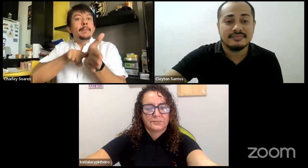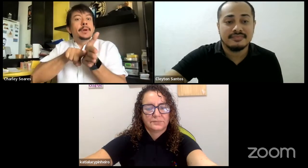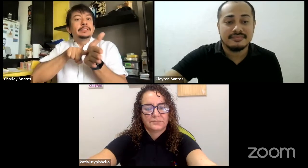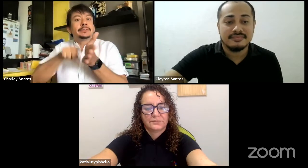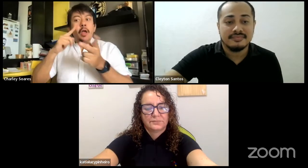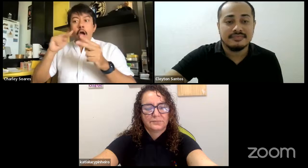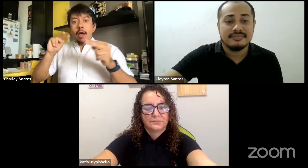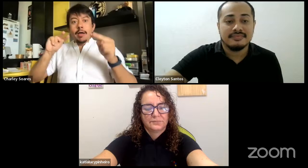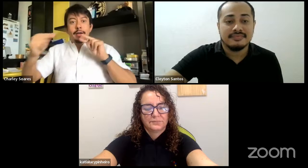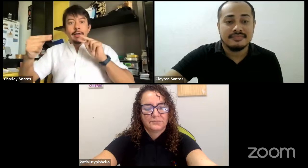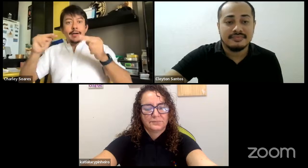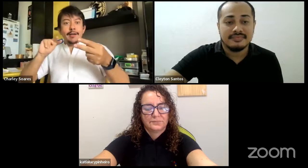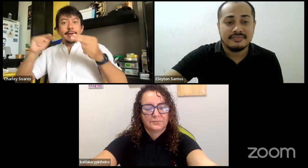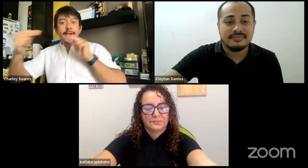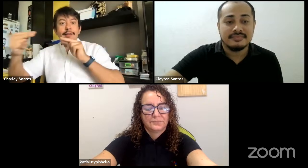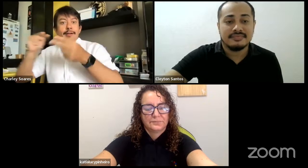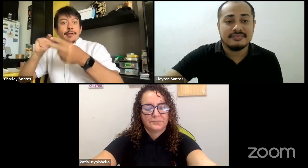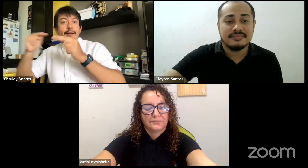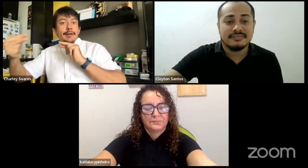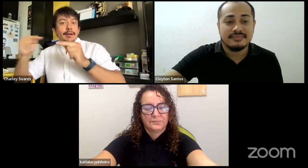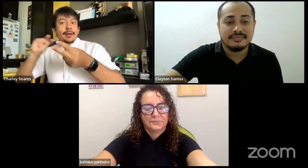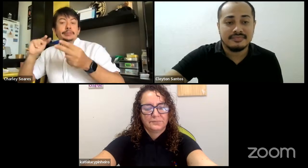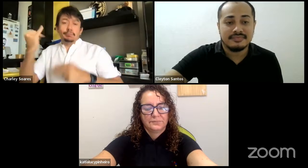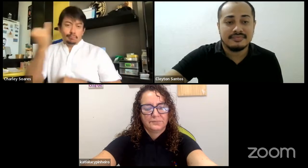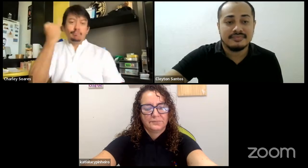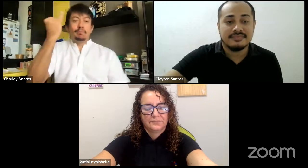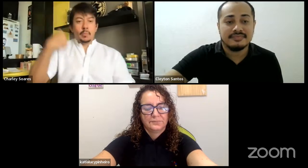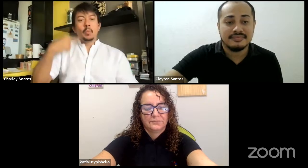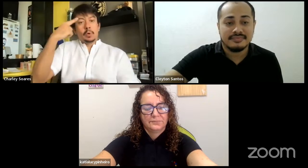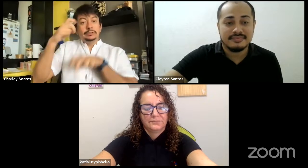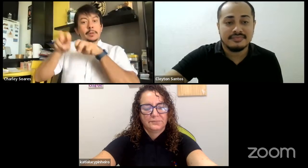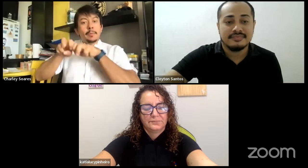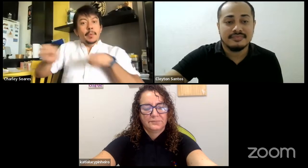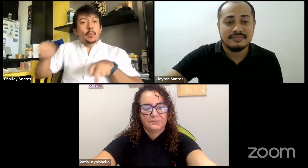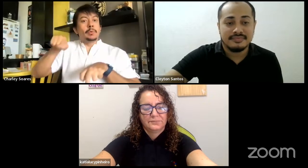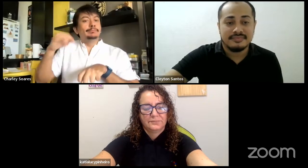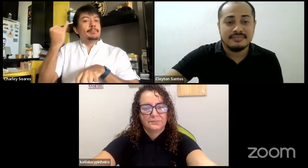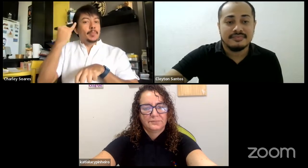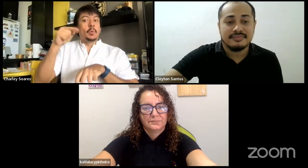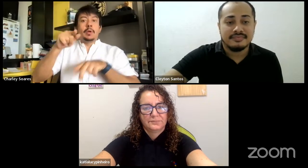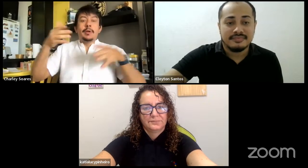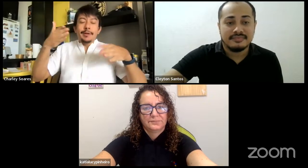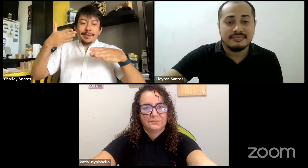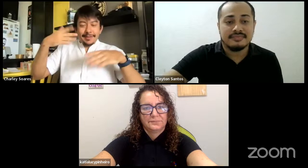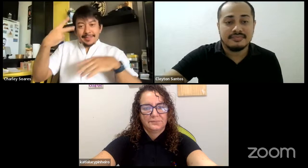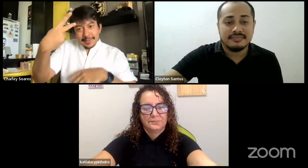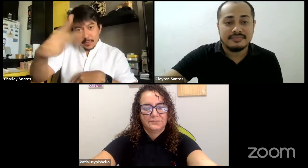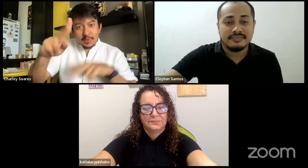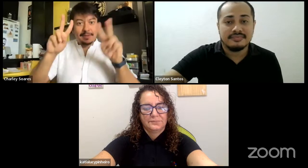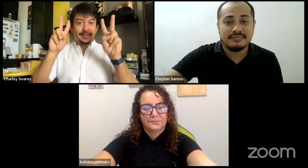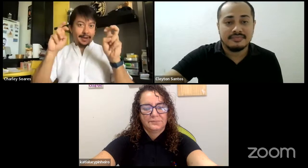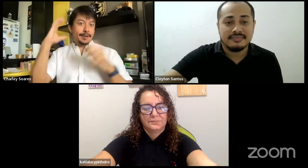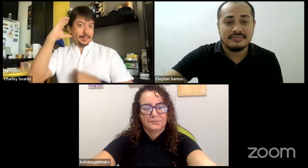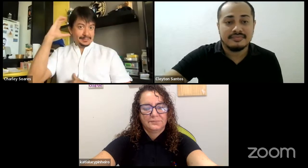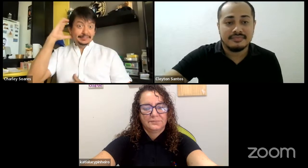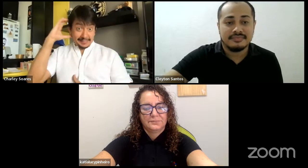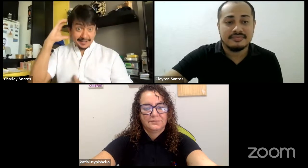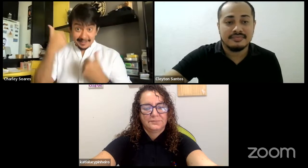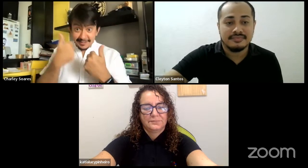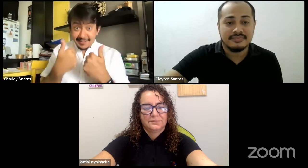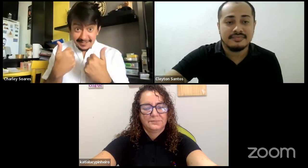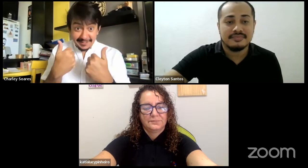essa participação coletiva nessa pesquisa, com várias perspectivas, com várias visões, é importante.